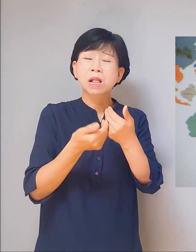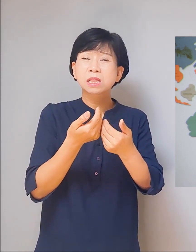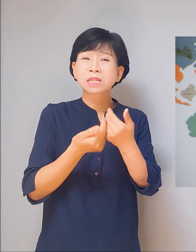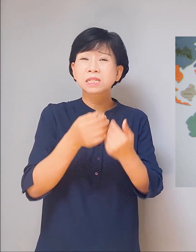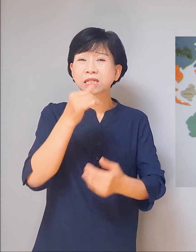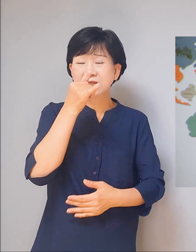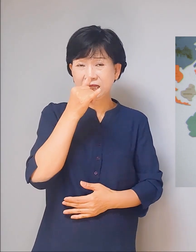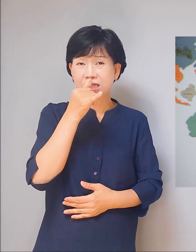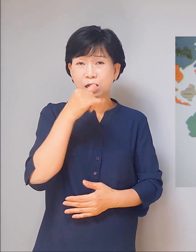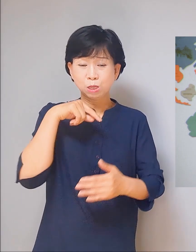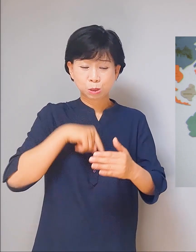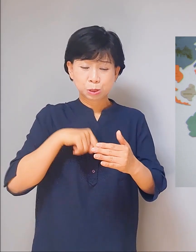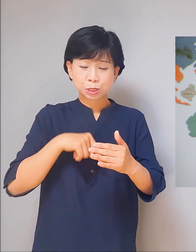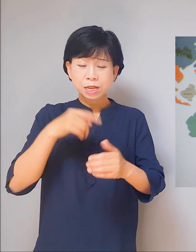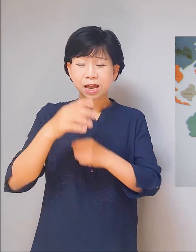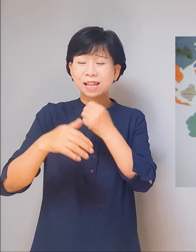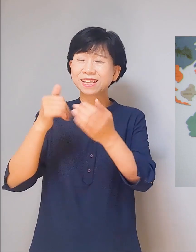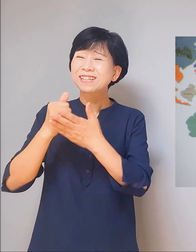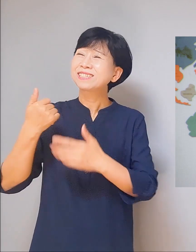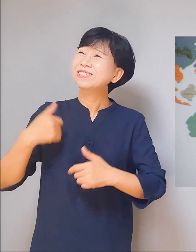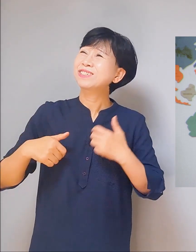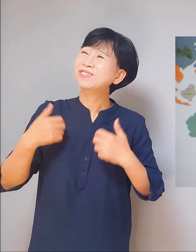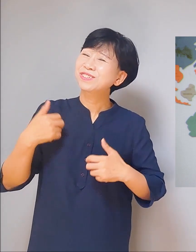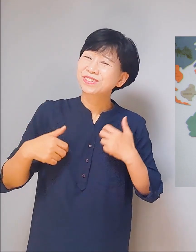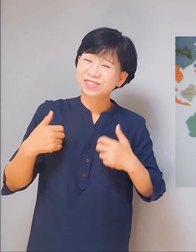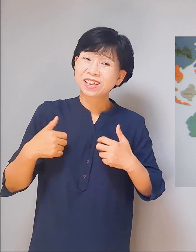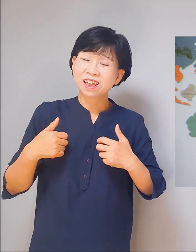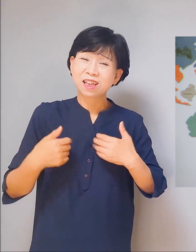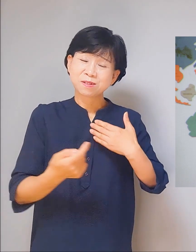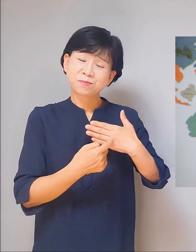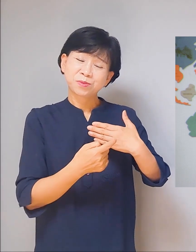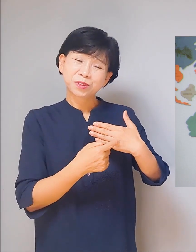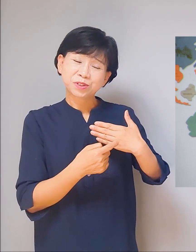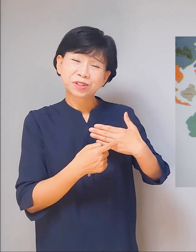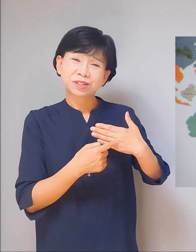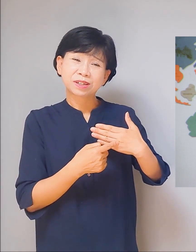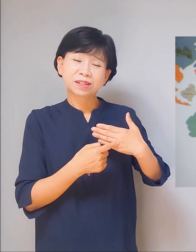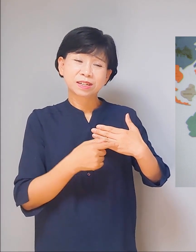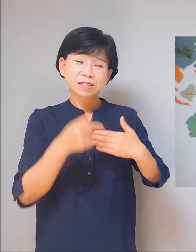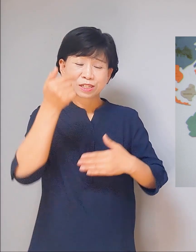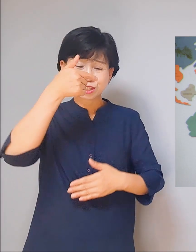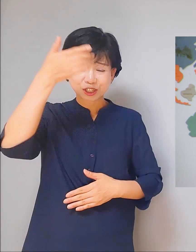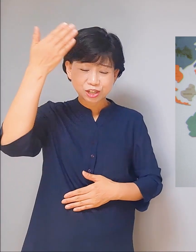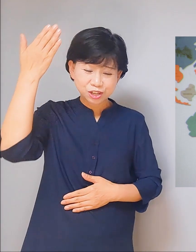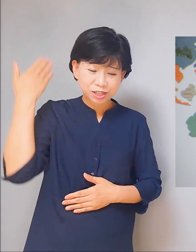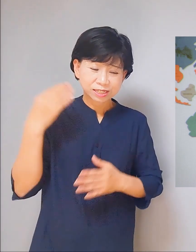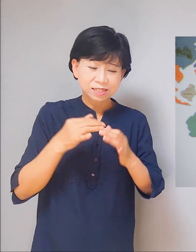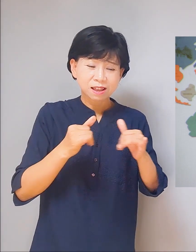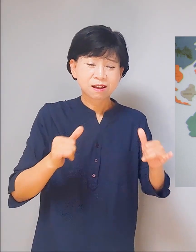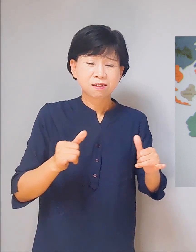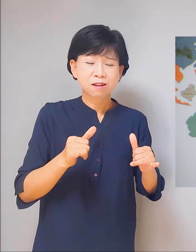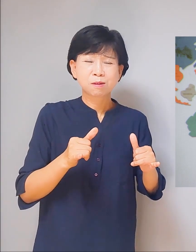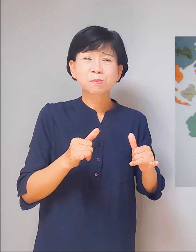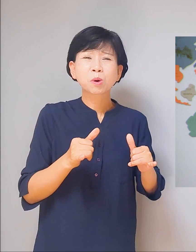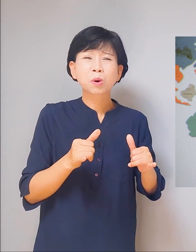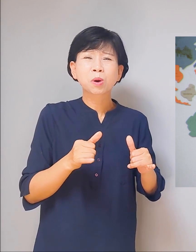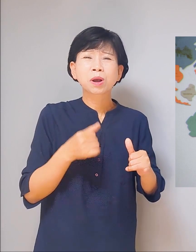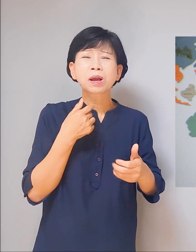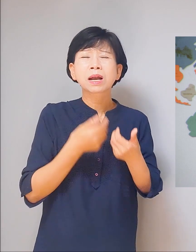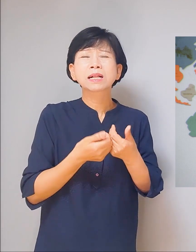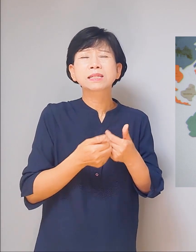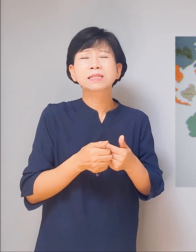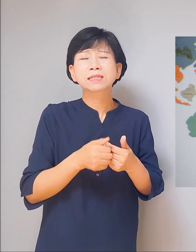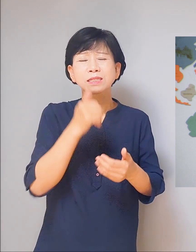너무 즐거워하지만 옛사람과의 갈등으로 나를 저의 종노릇하게끔 만들어버리는